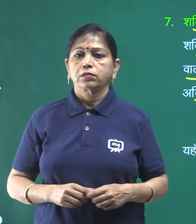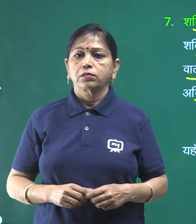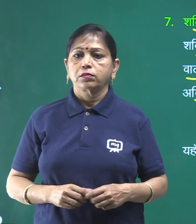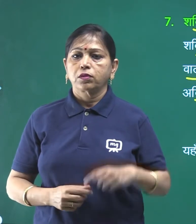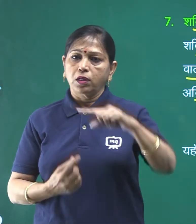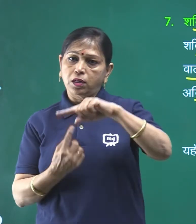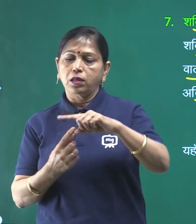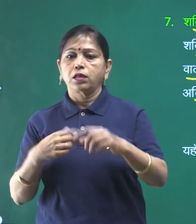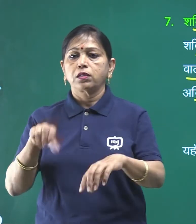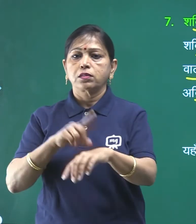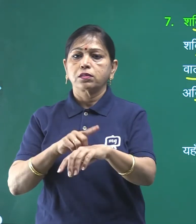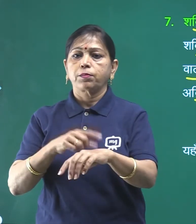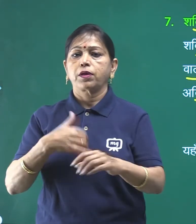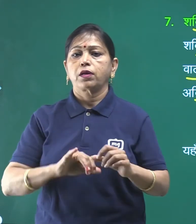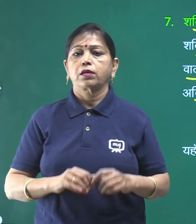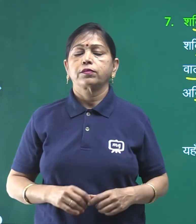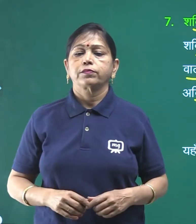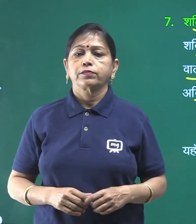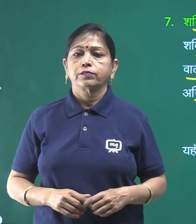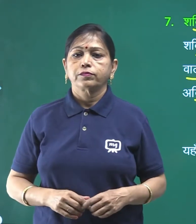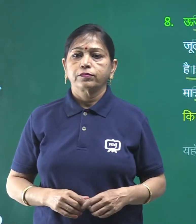T समय है।